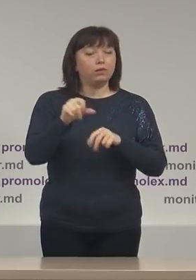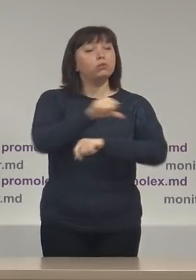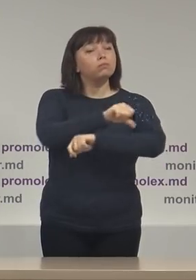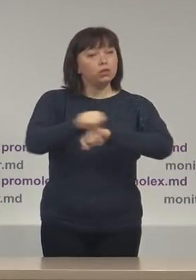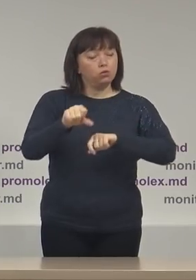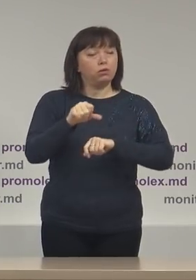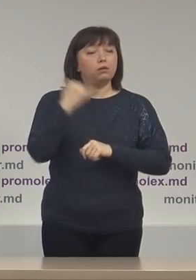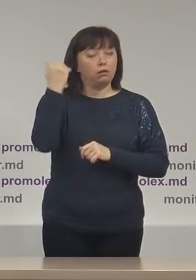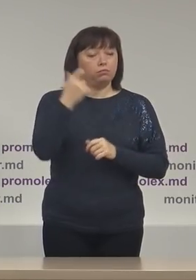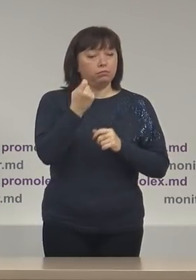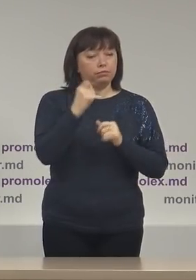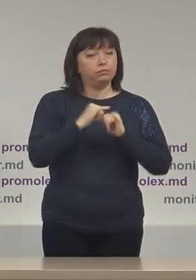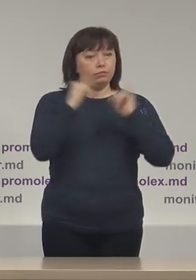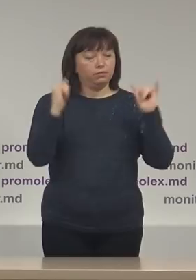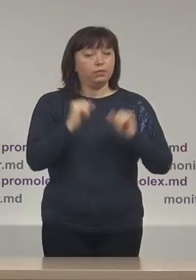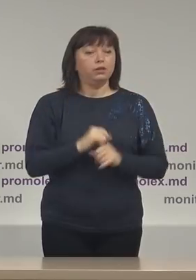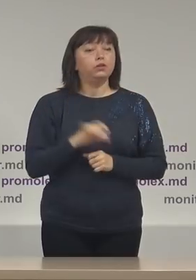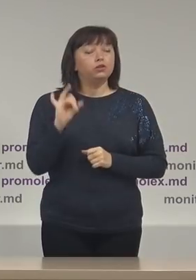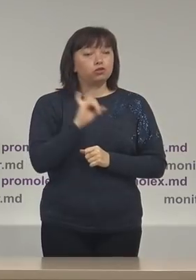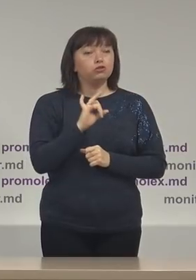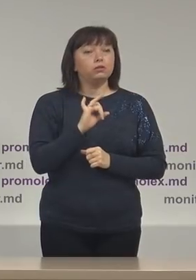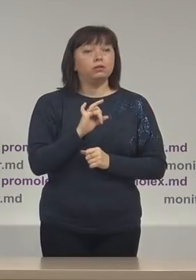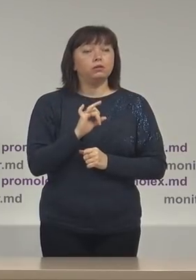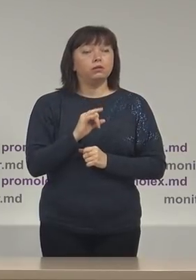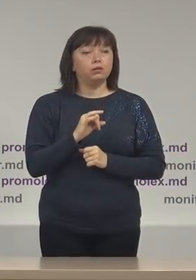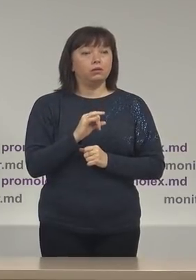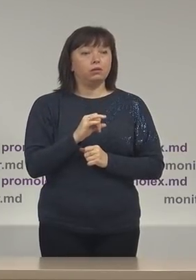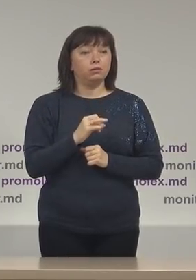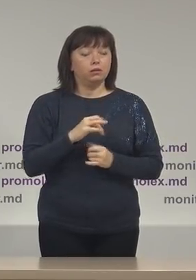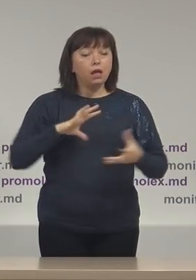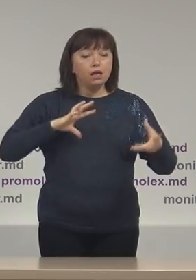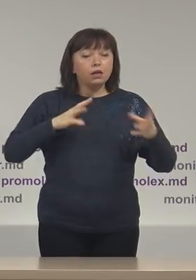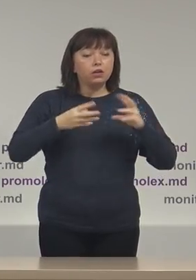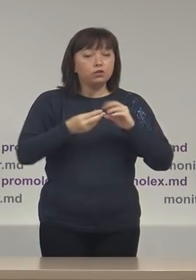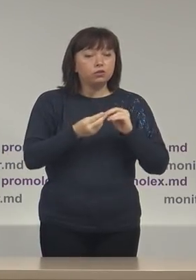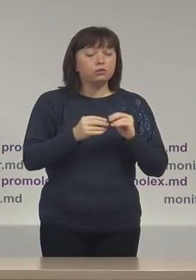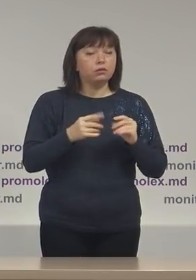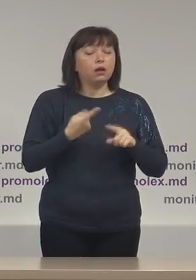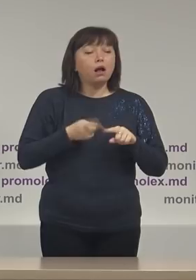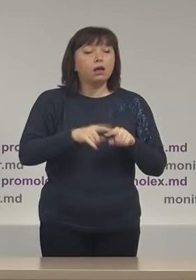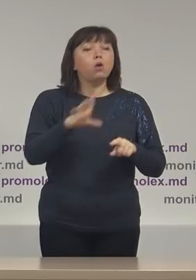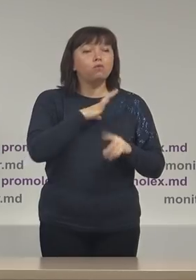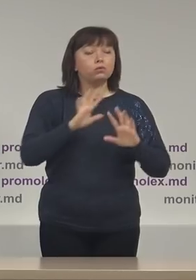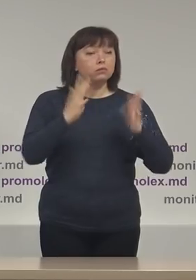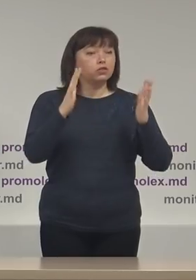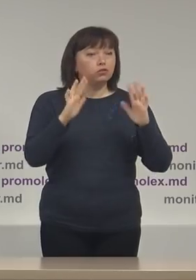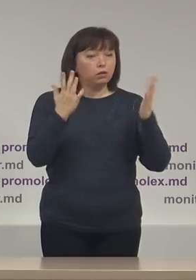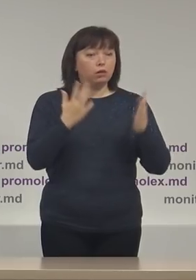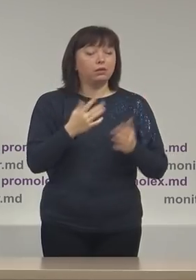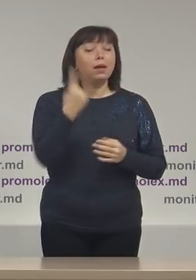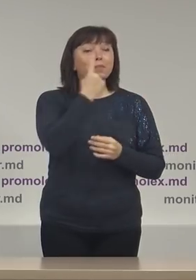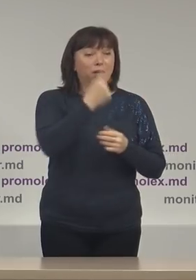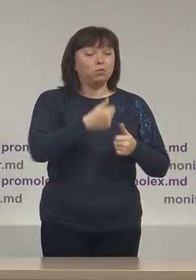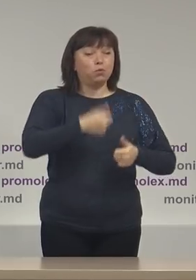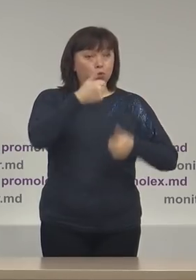hotare. Și în ultimul rând, reieșind din incidentele care au avut loc în primul